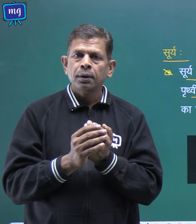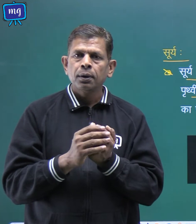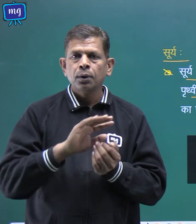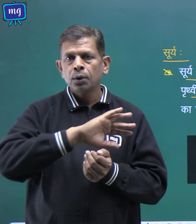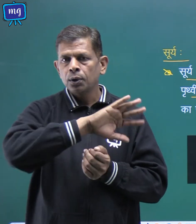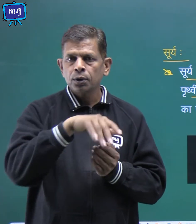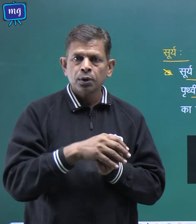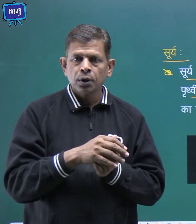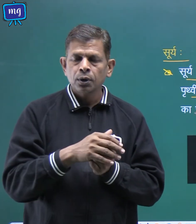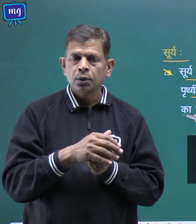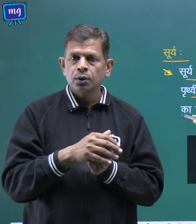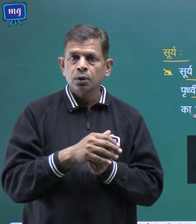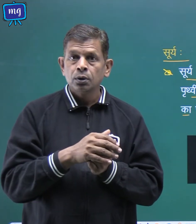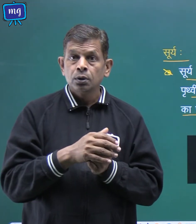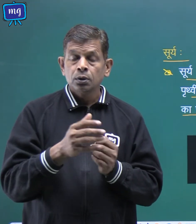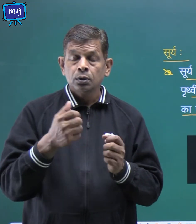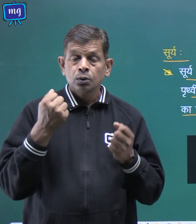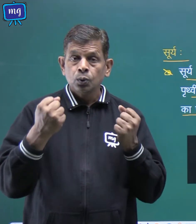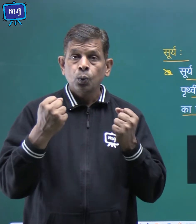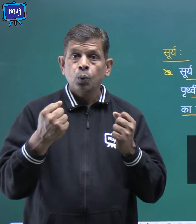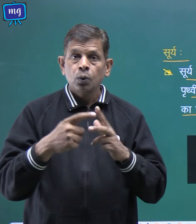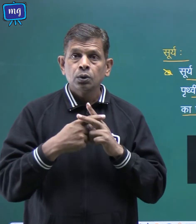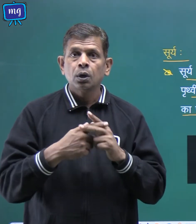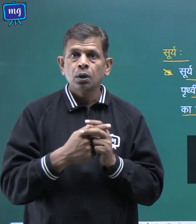समस्त ऊर्जा का स्रोत